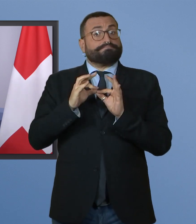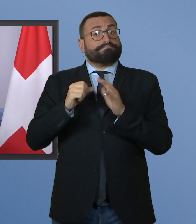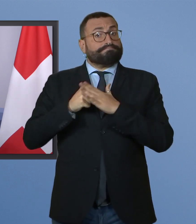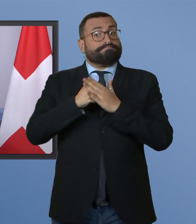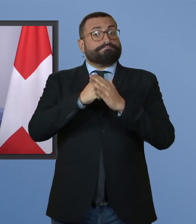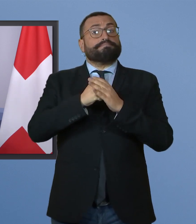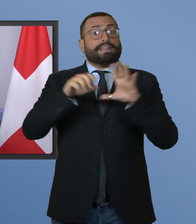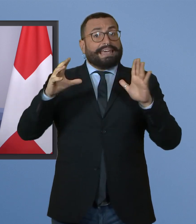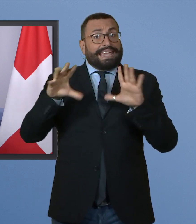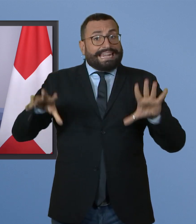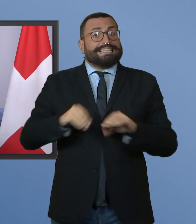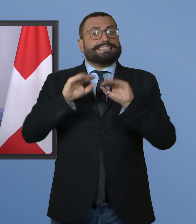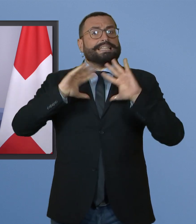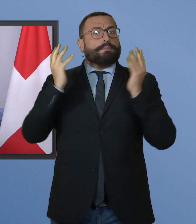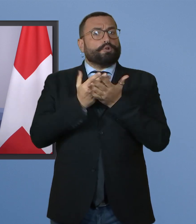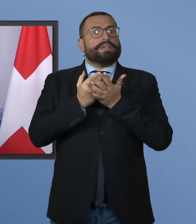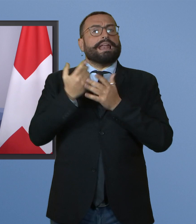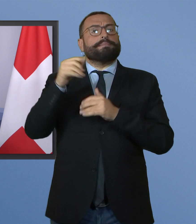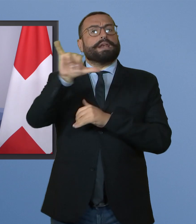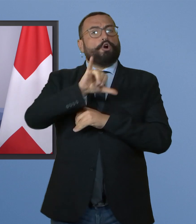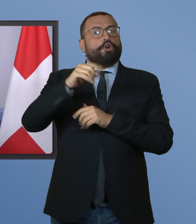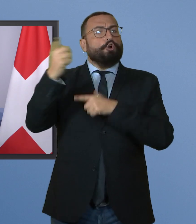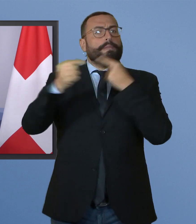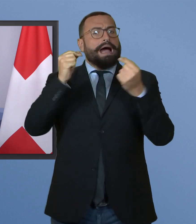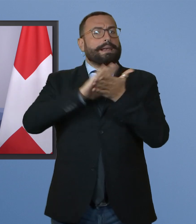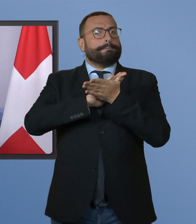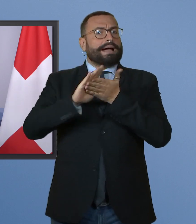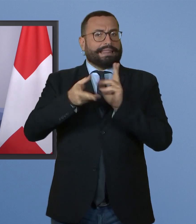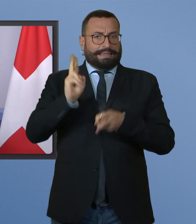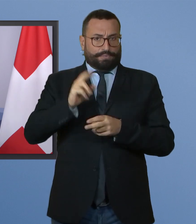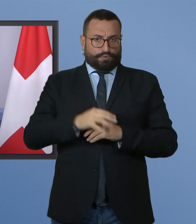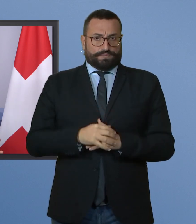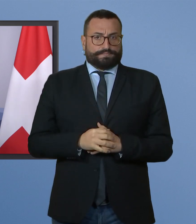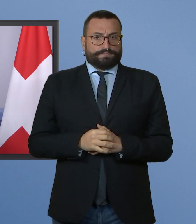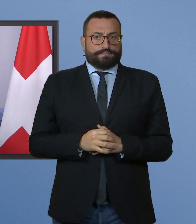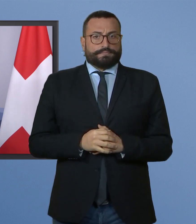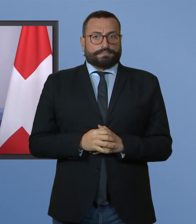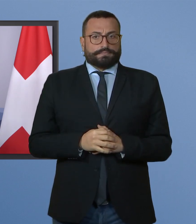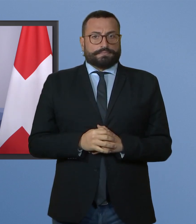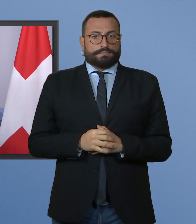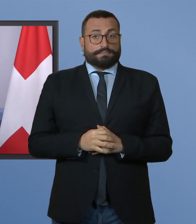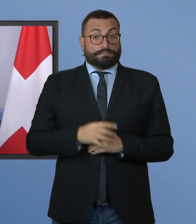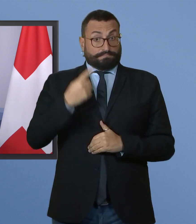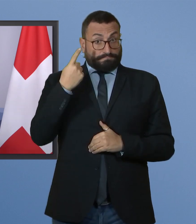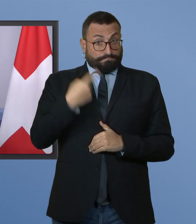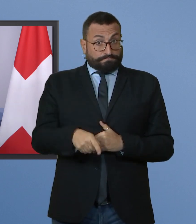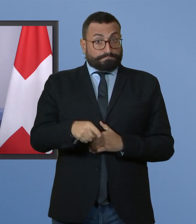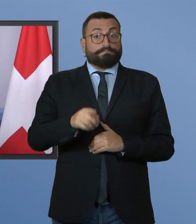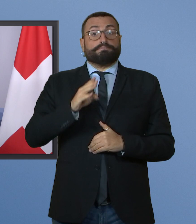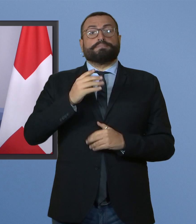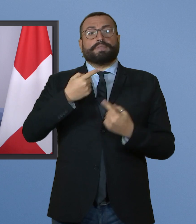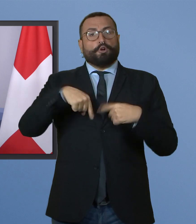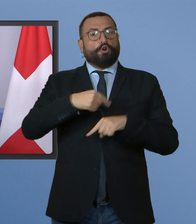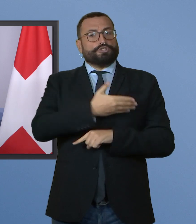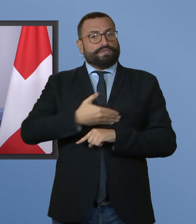mondiali per una produzione di olio di palma più sostenibile tutti questi motivi consiglio